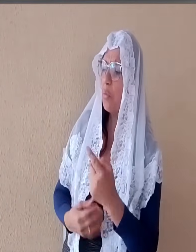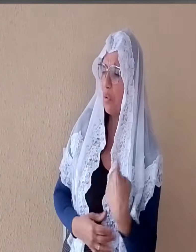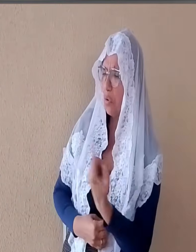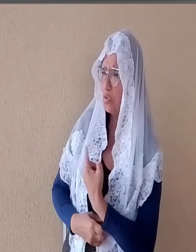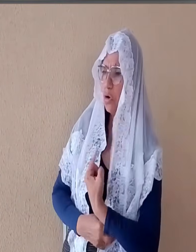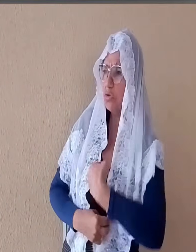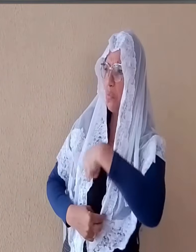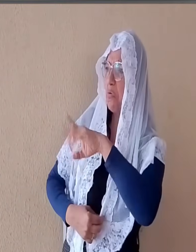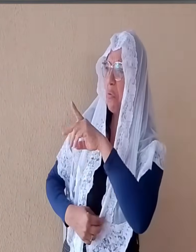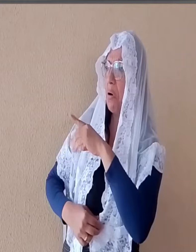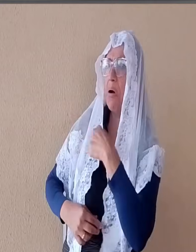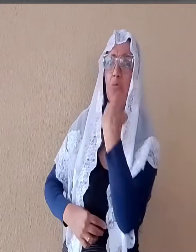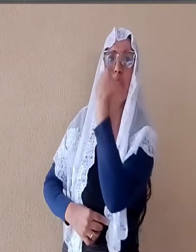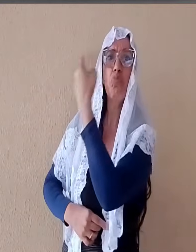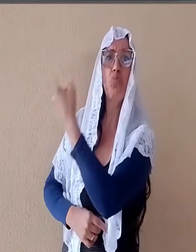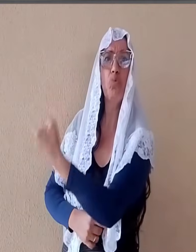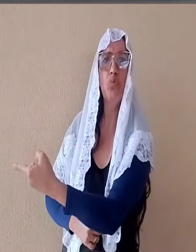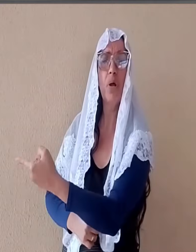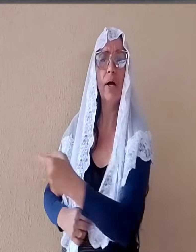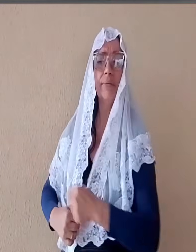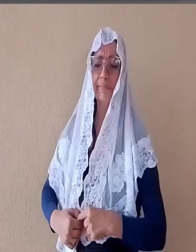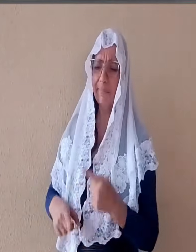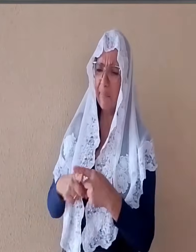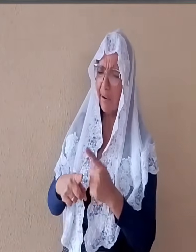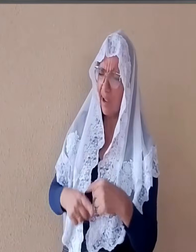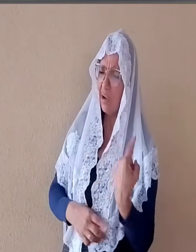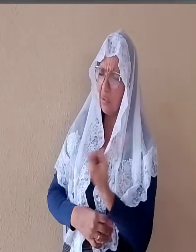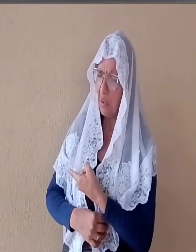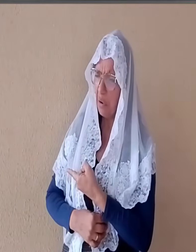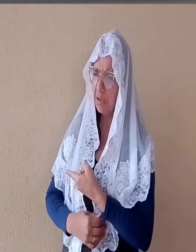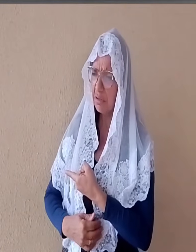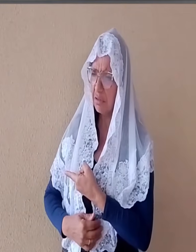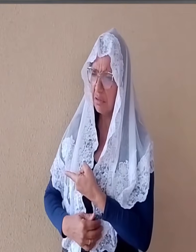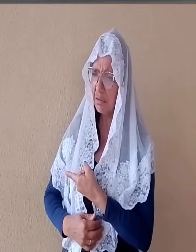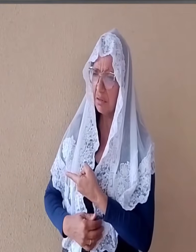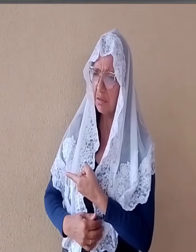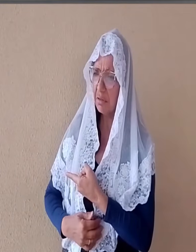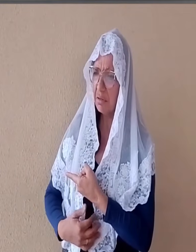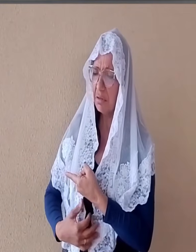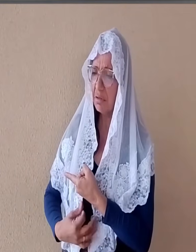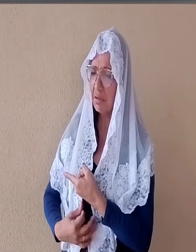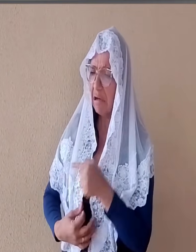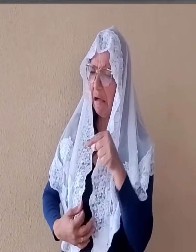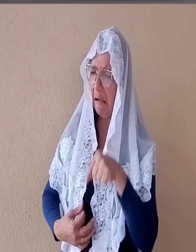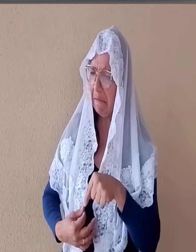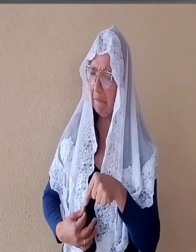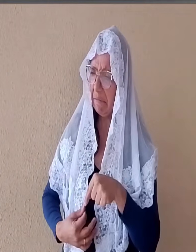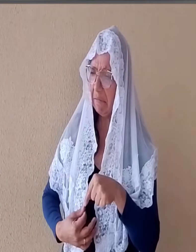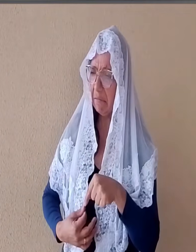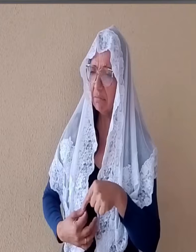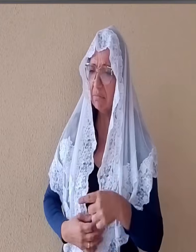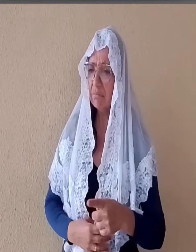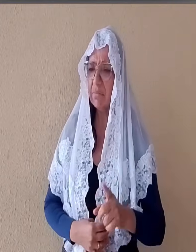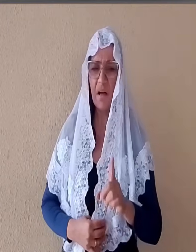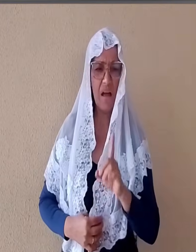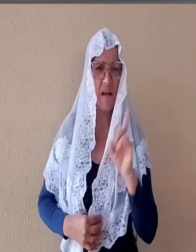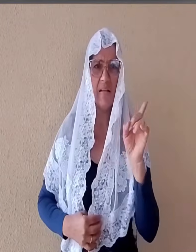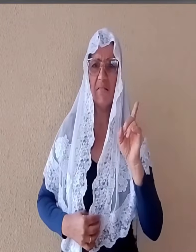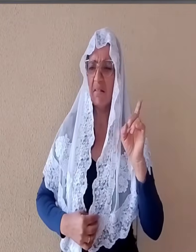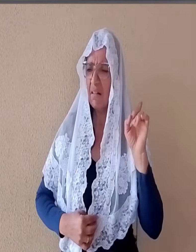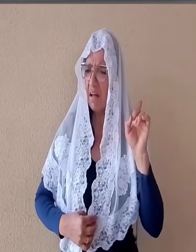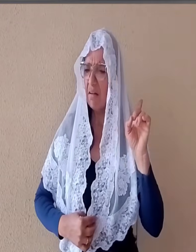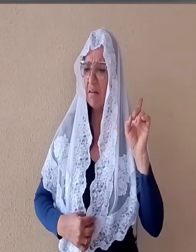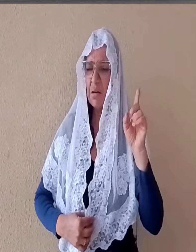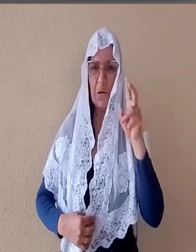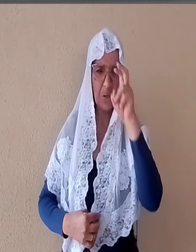Por certo não tinha tantas sepulturas lá? Glória ao nome do Senhor. E o povo murmurou. E o Senhor: